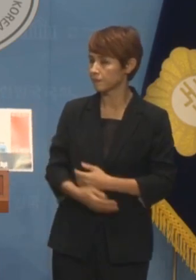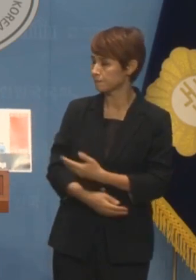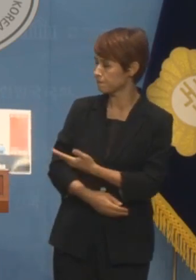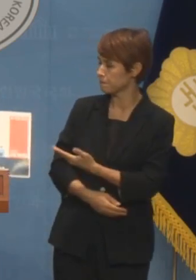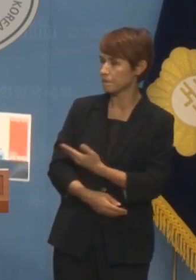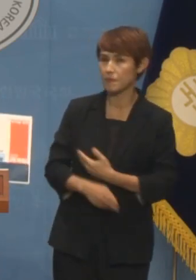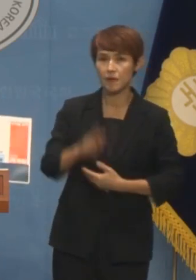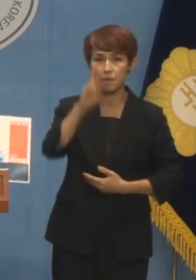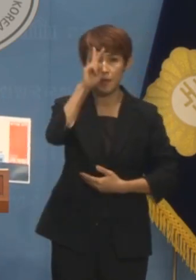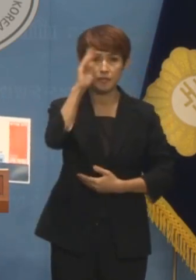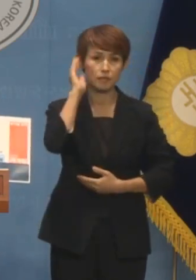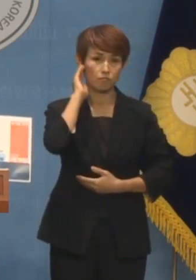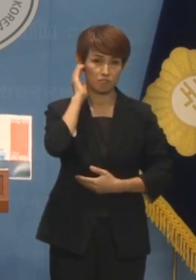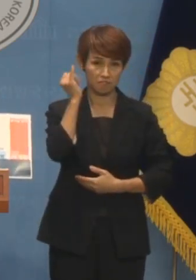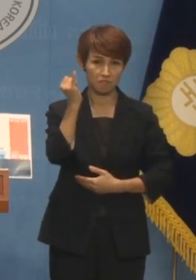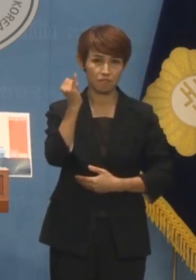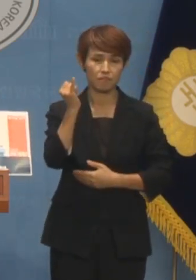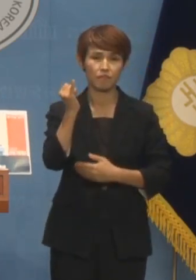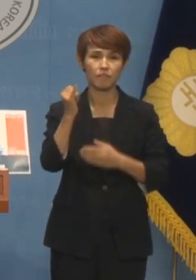박근혜 정부